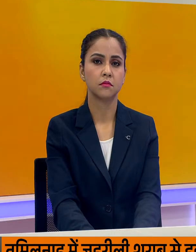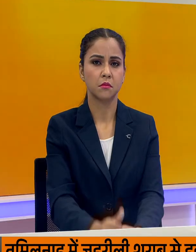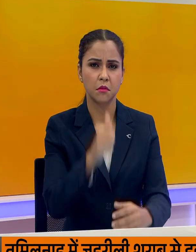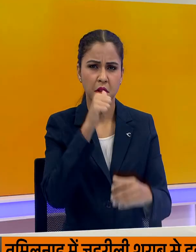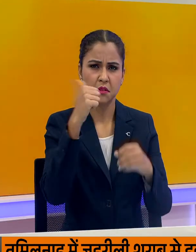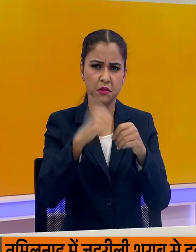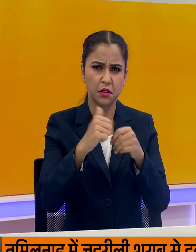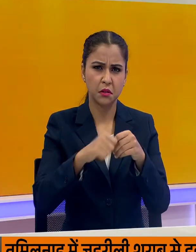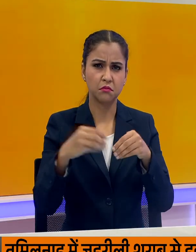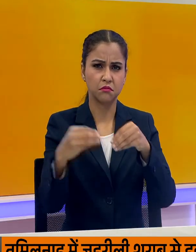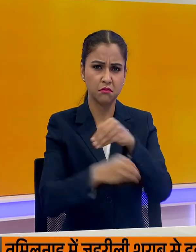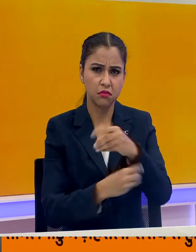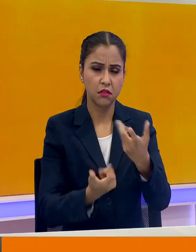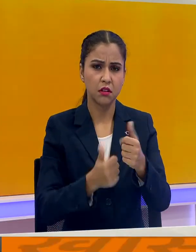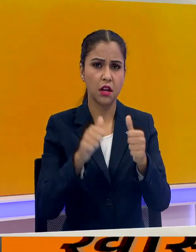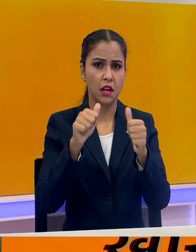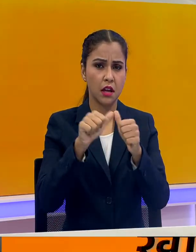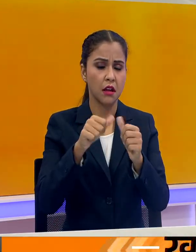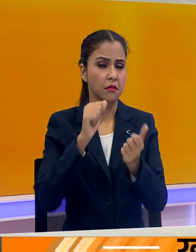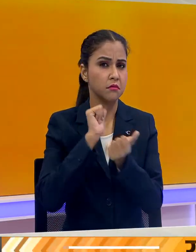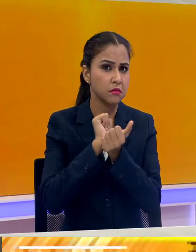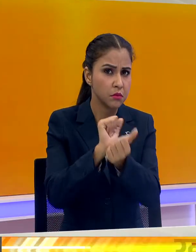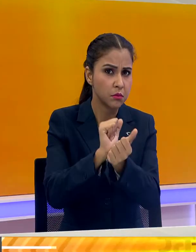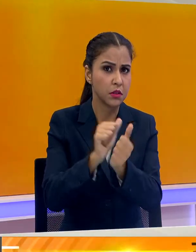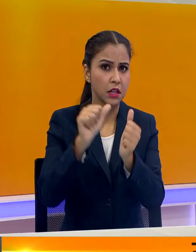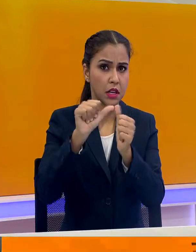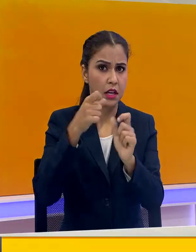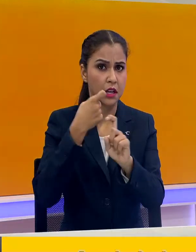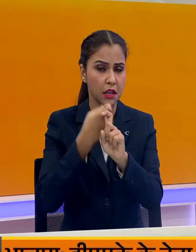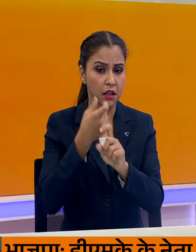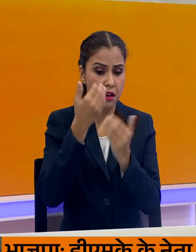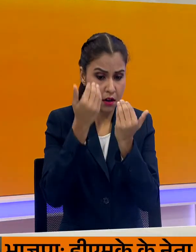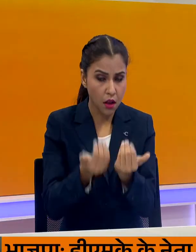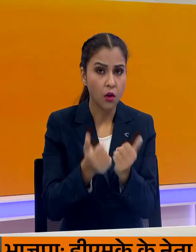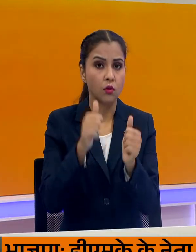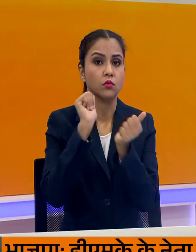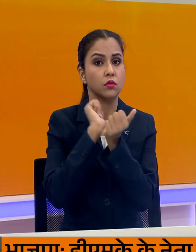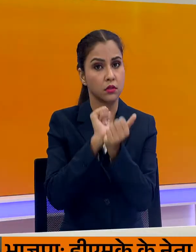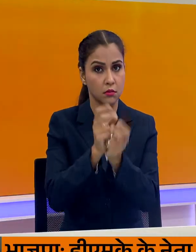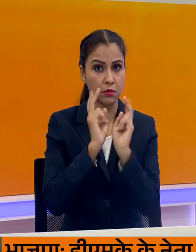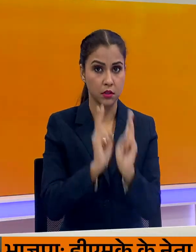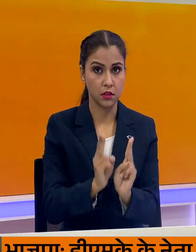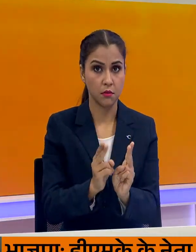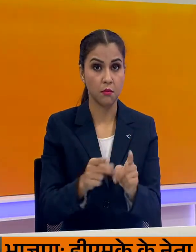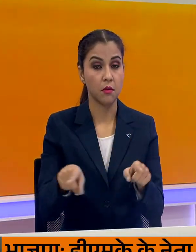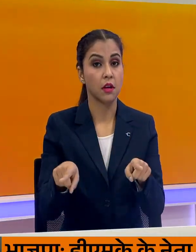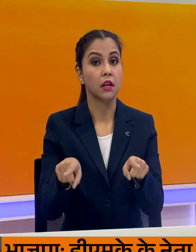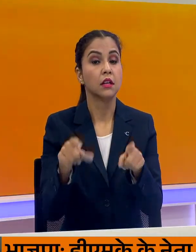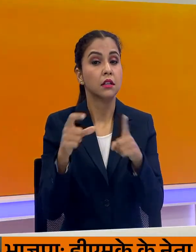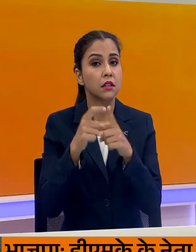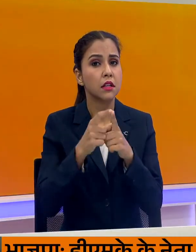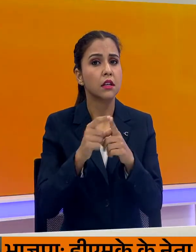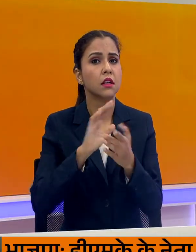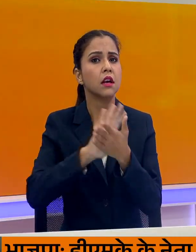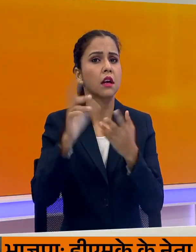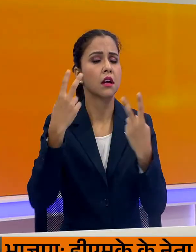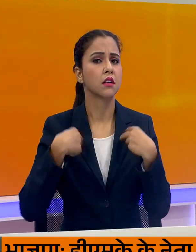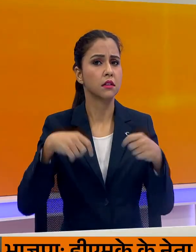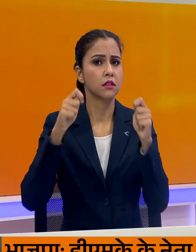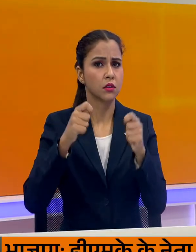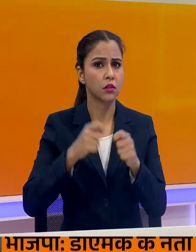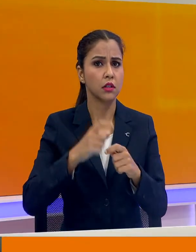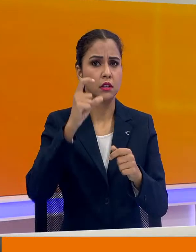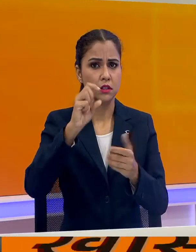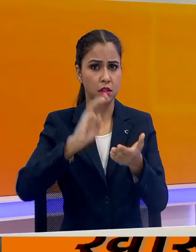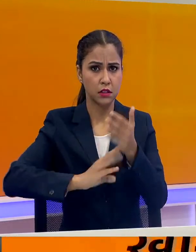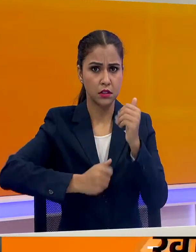शराब नीति घोटाले में आरोपी अरविंद केजरीवाल फिलहाल जेल में ही रहेंगे। दिल्ली हाई कोर्ट ने सीएम अरविंद केजरीवाल के मामले